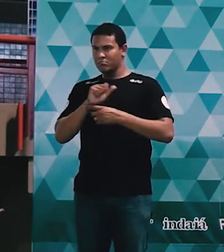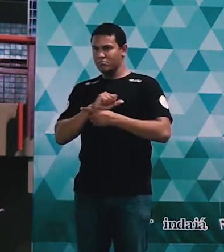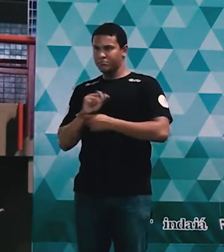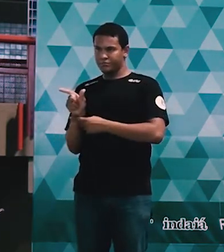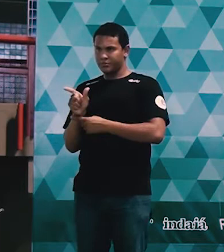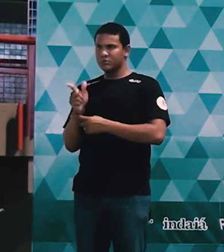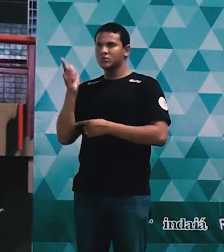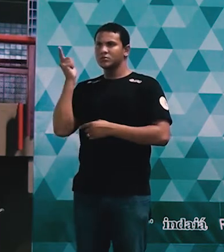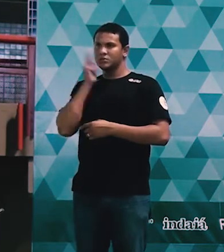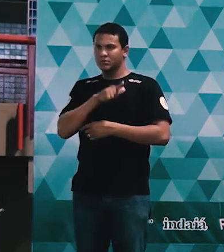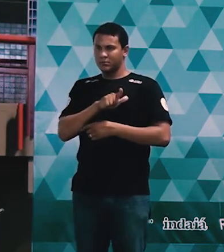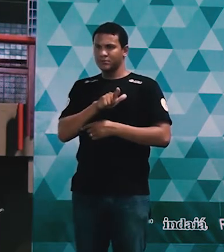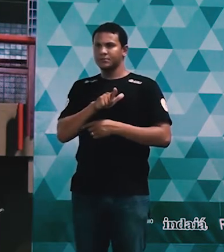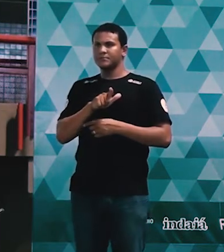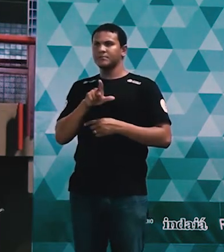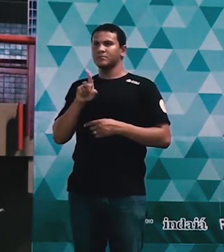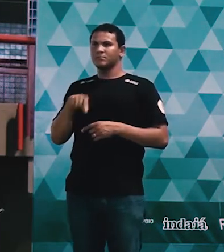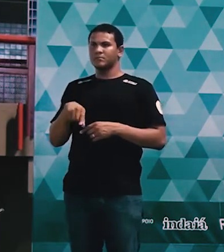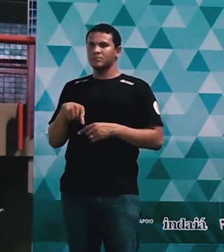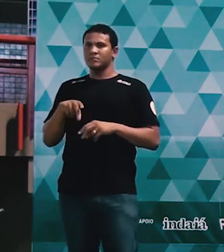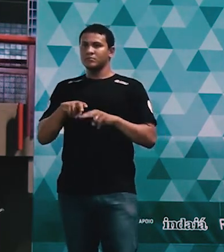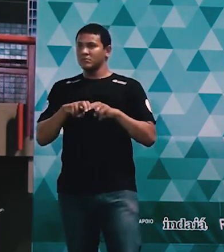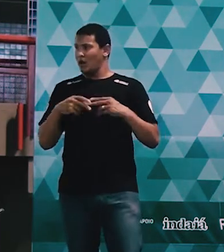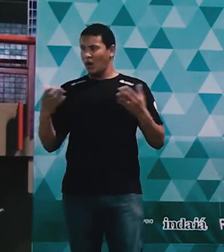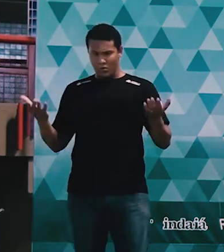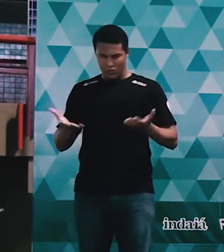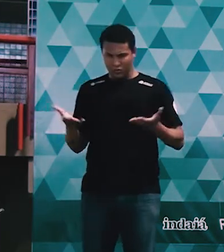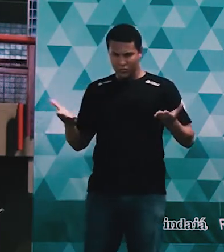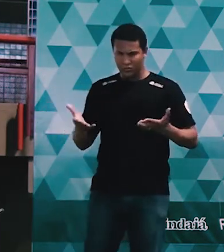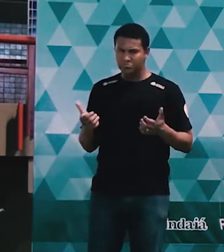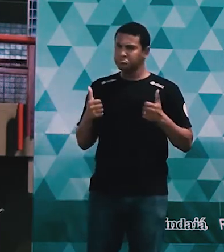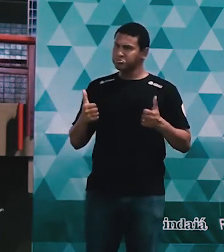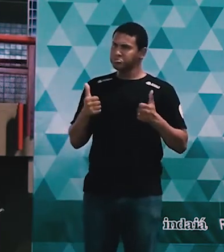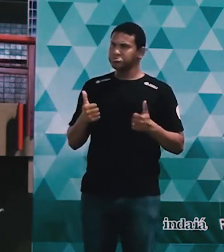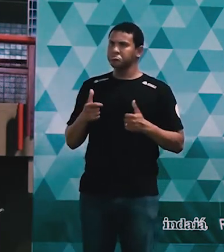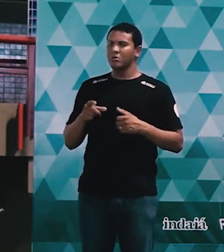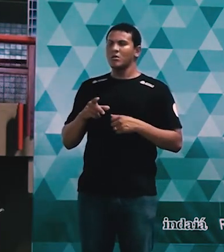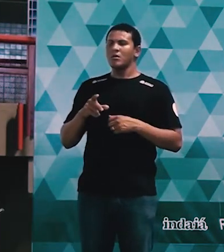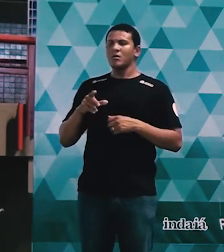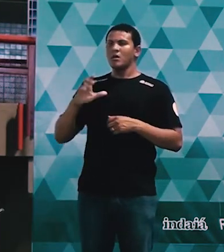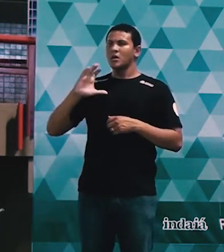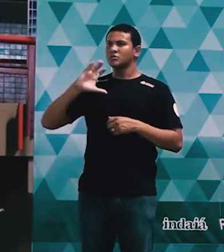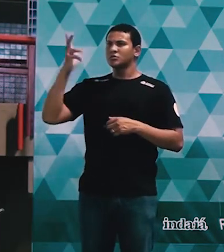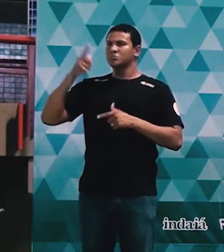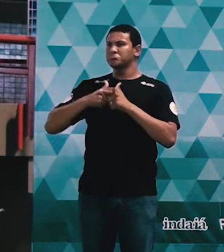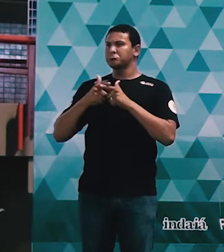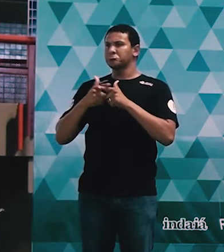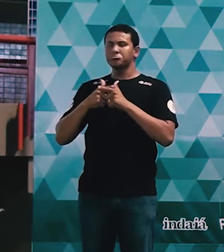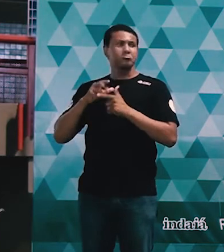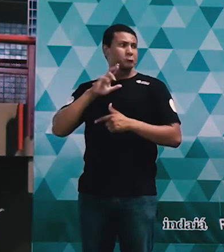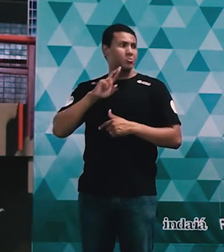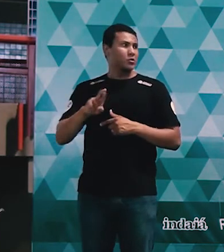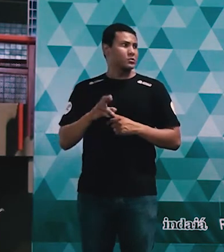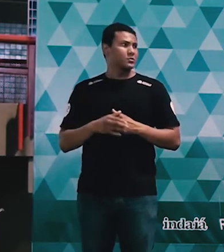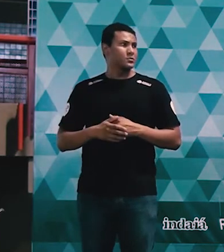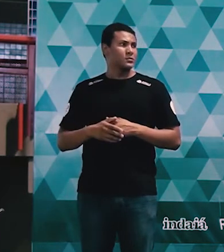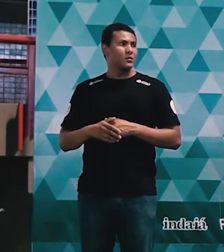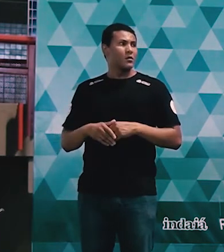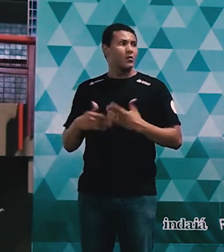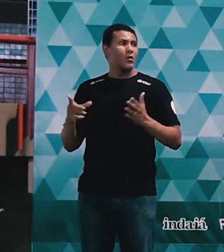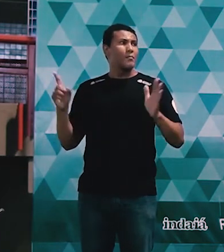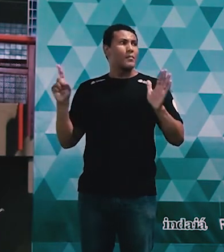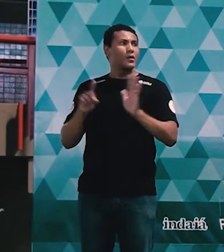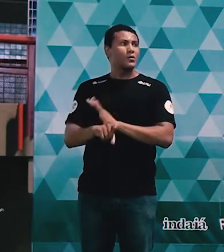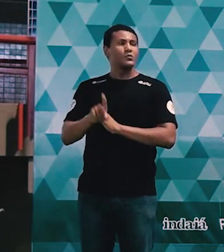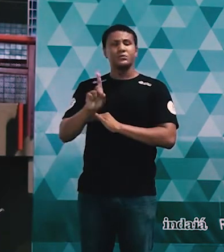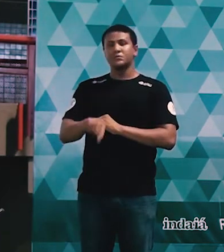resultados acima da média, e agora eu estou pronto para resolver a questão. Qual é a pergunta da questão? A pergunta